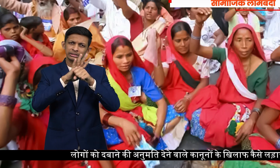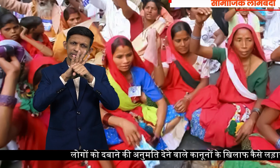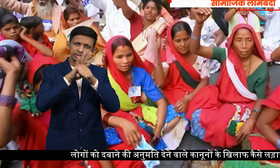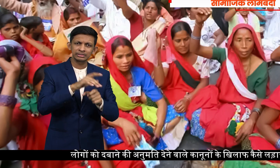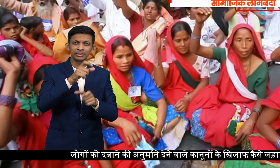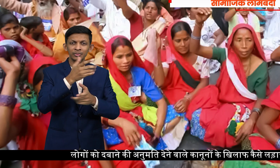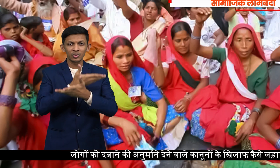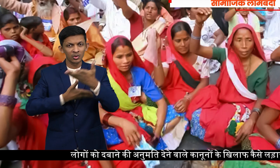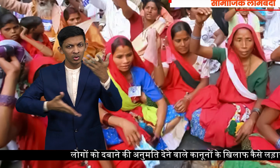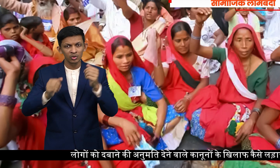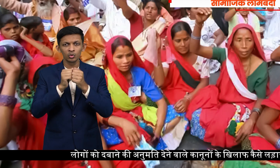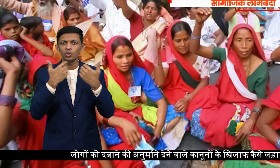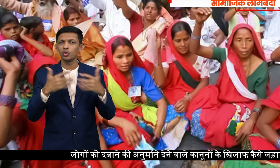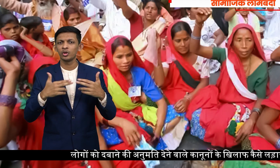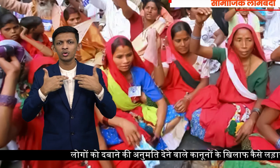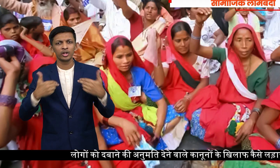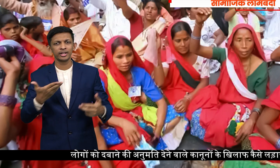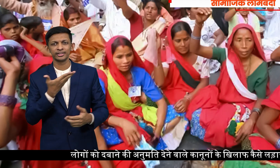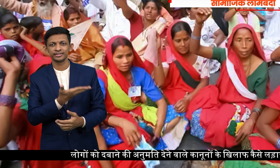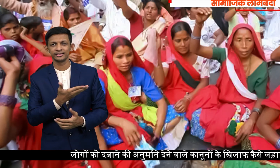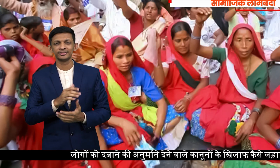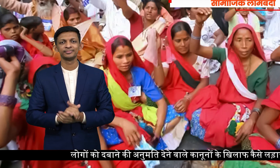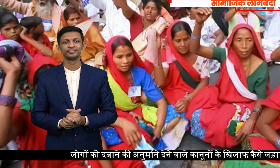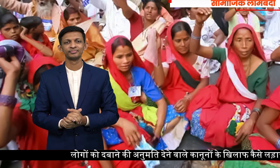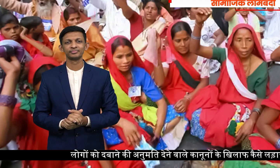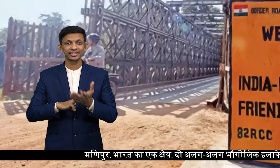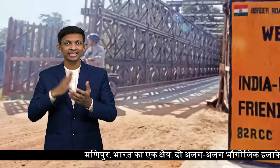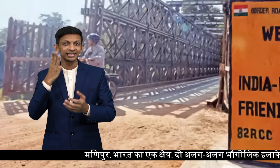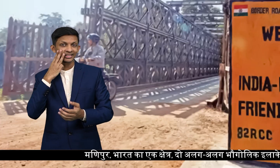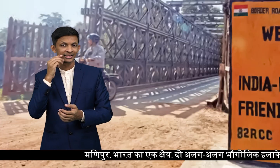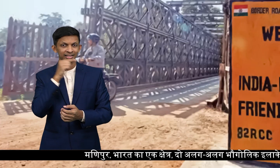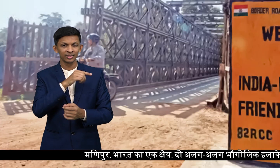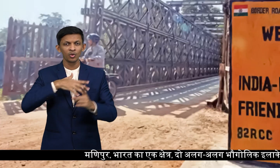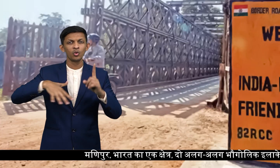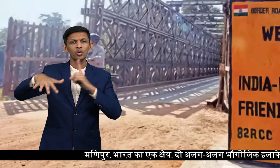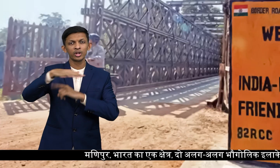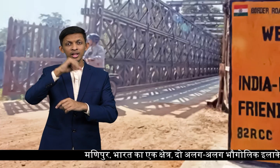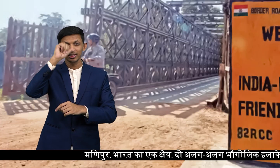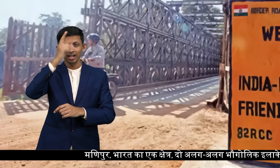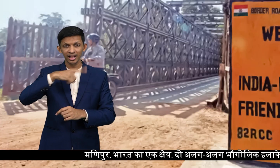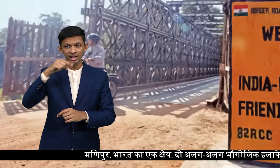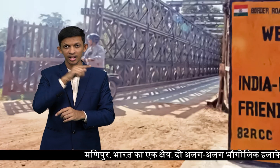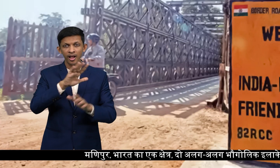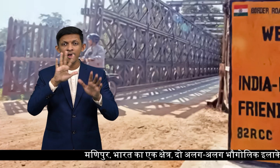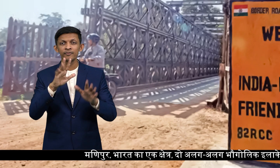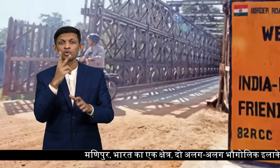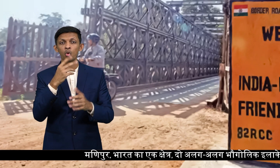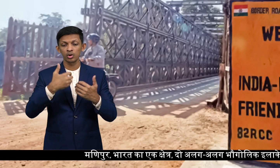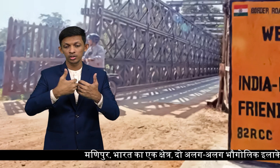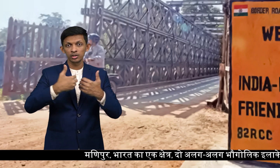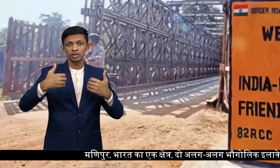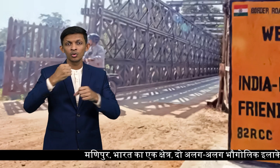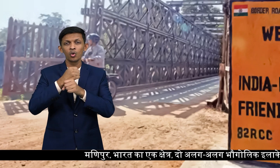की अनुमति देने वाले कानूनों के खिलाफ कैसे लड़ाई लड़ी। मणिपुर भारत का एक क्षेत्र, दो अलग